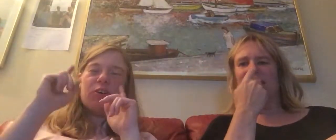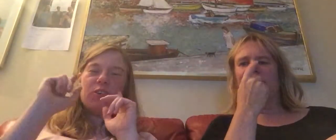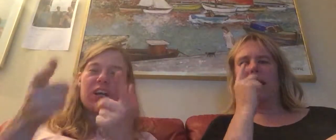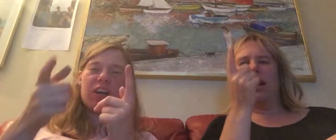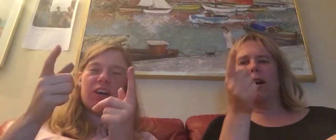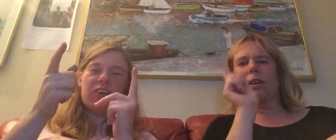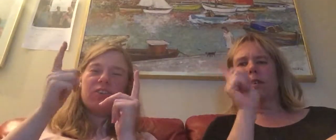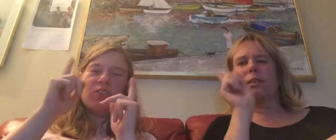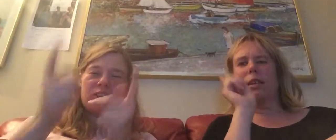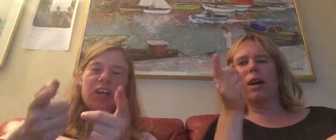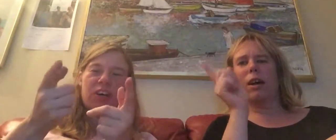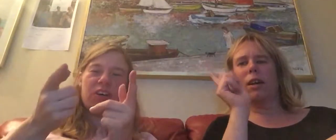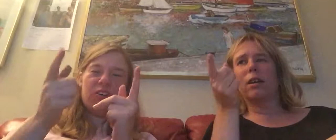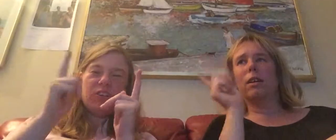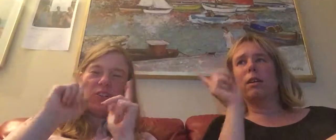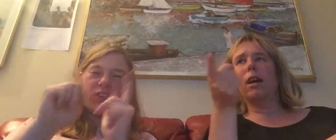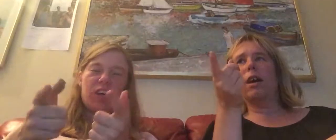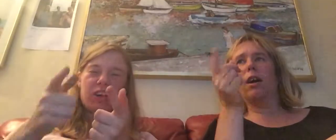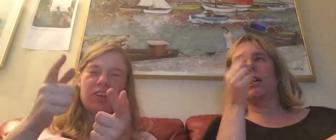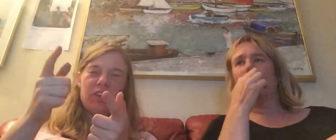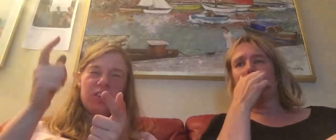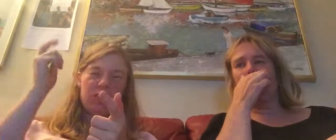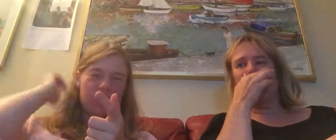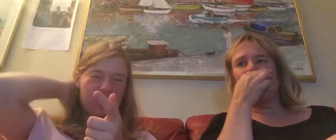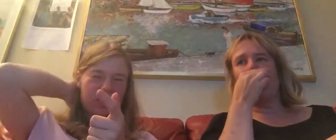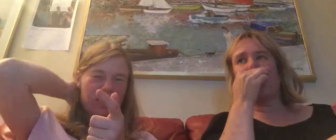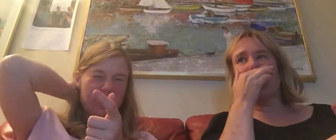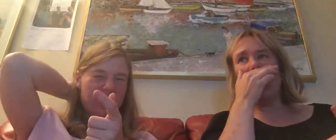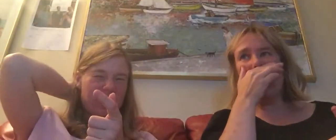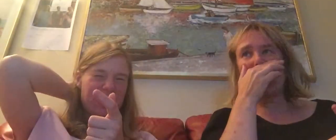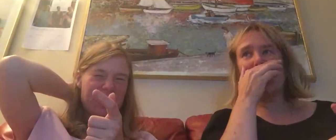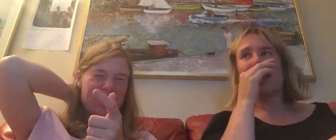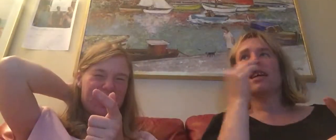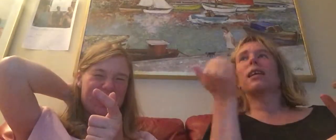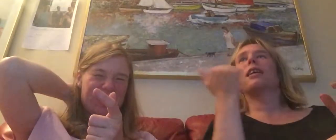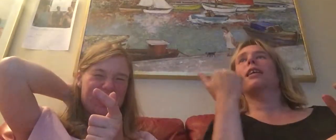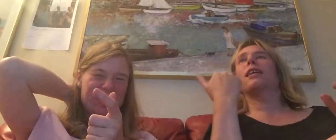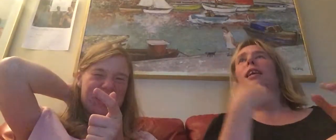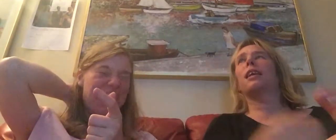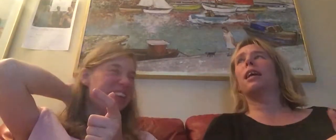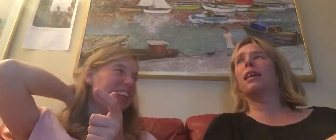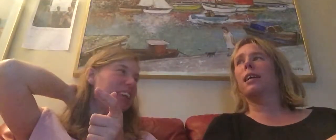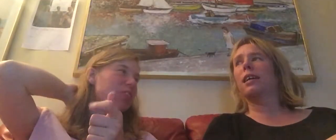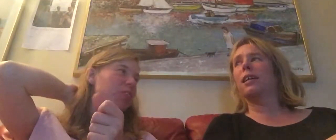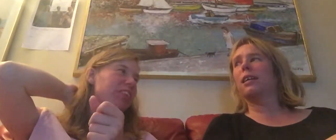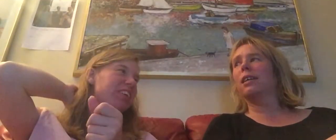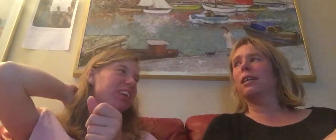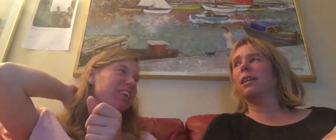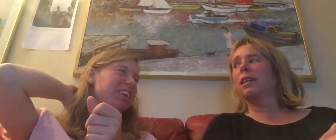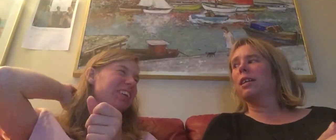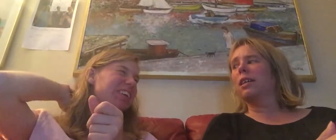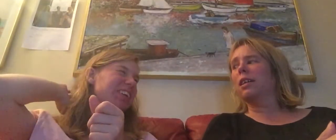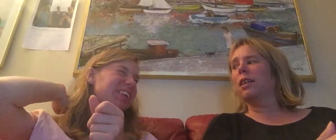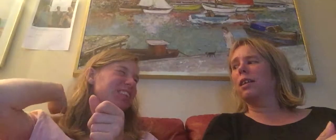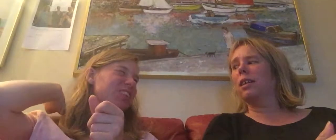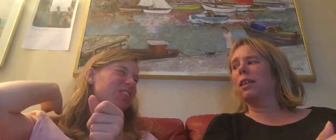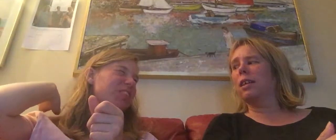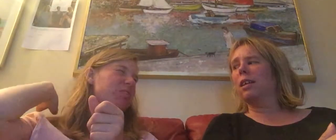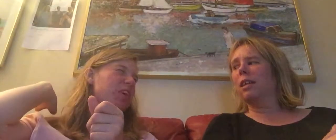Hurra! Hurra! Hurra! Ska vi sådana på Nils? Ska vi ställa namn? Anna tog inte. Så vi bara, jag